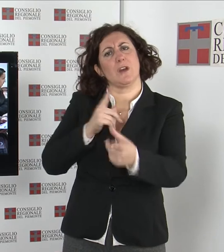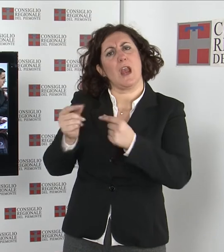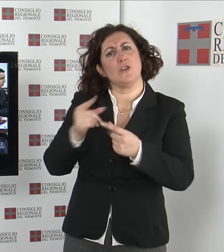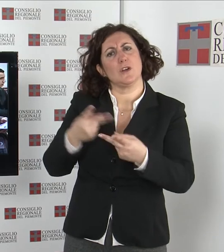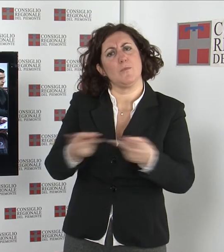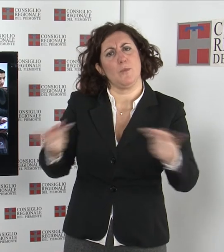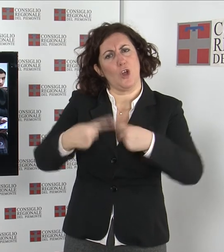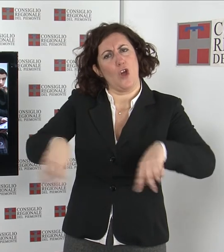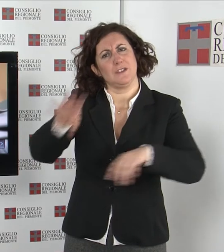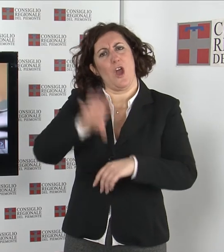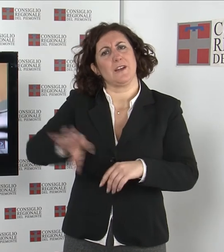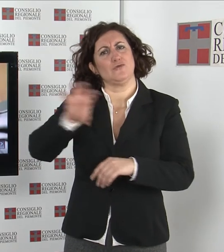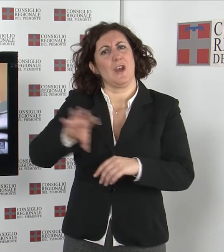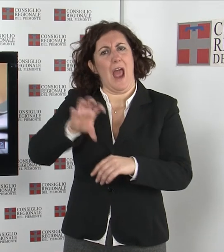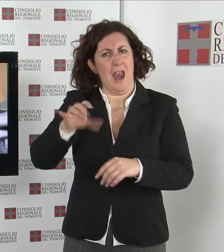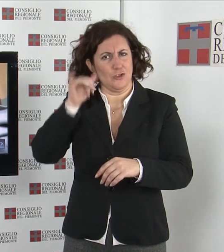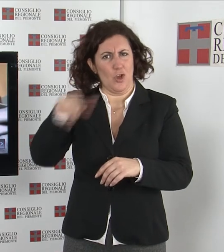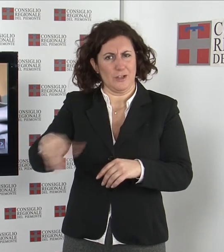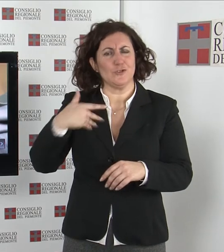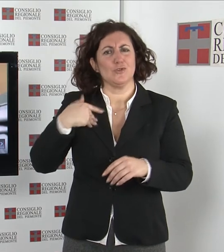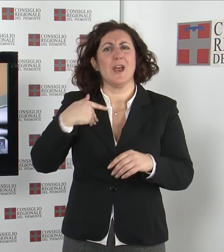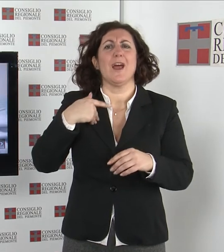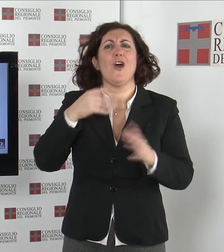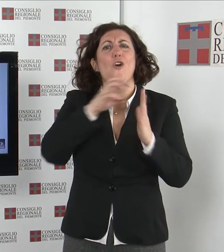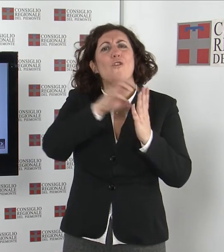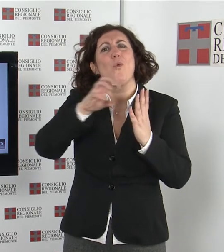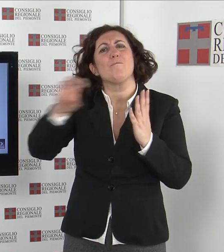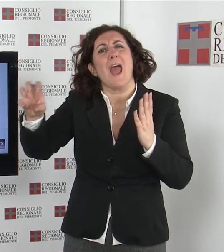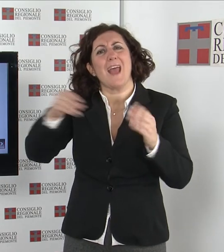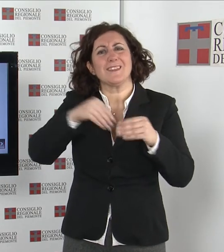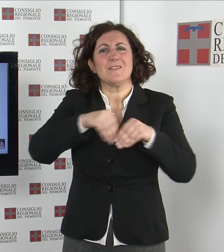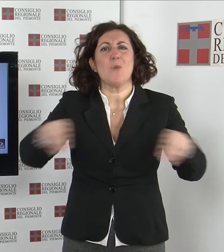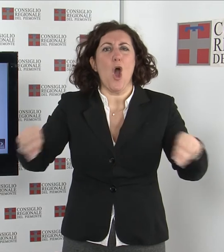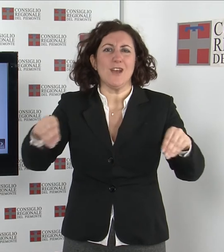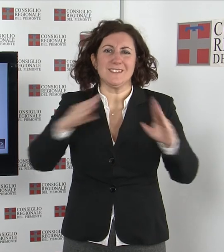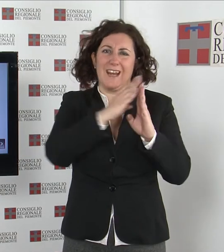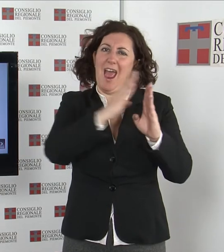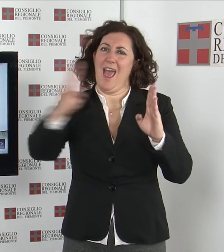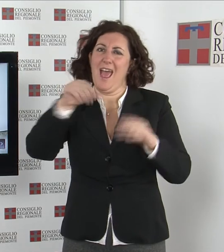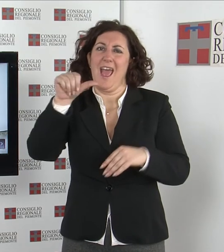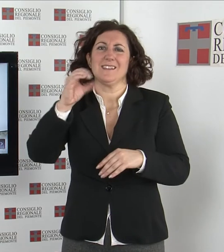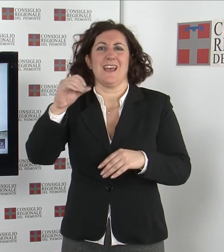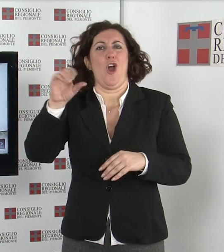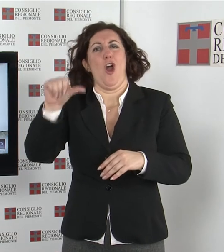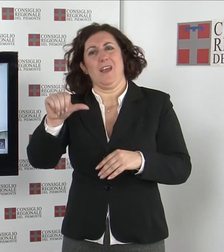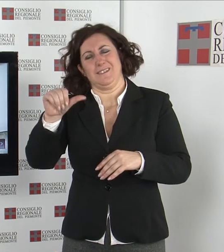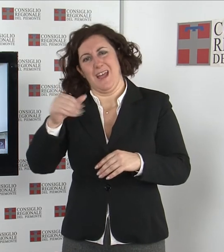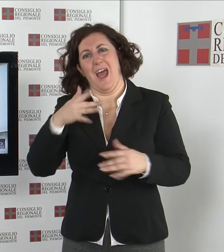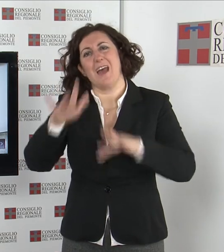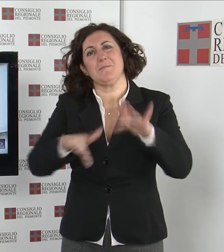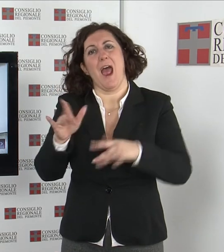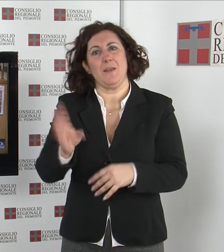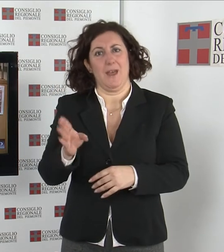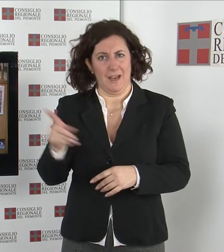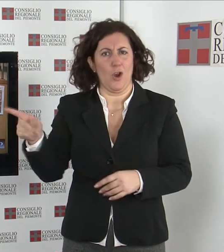esposto alla mostra fumetti SOS animali in pericolo Costruiamo una nuova Arca curato dall'organizzazione internazionale e protezione